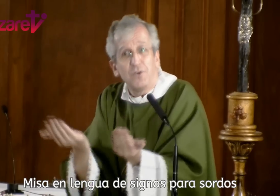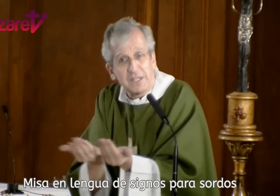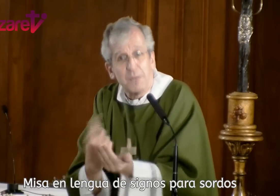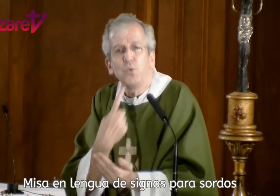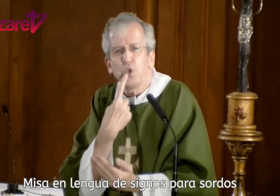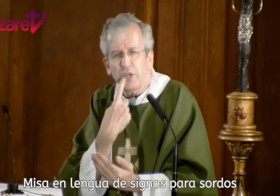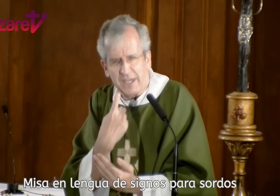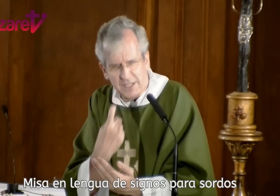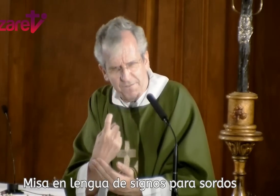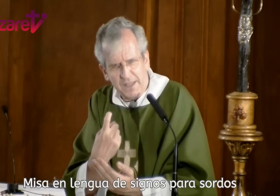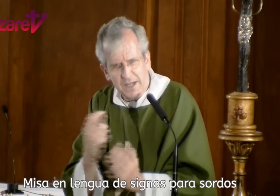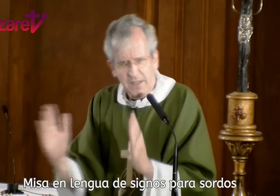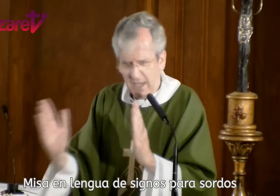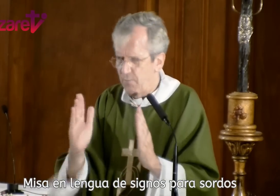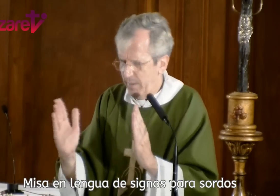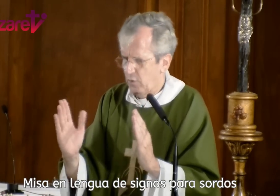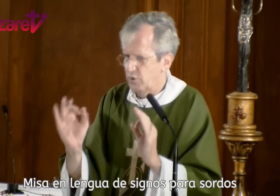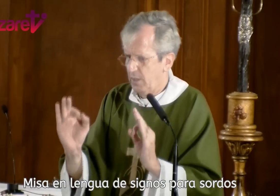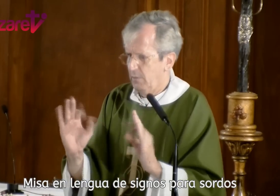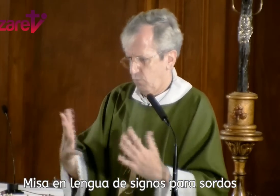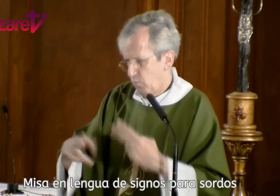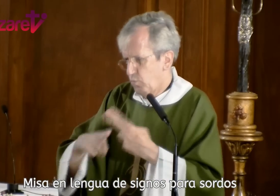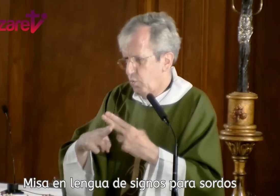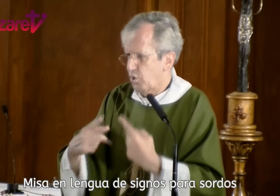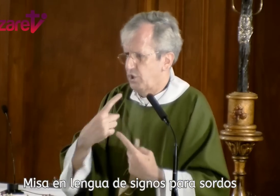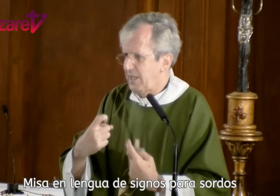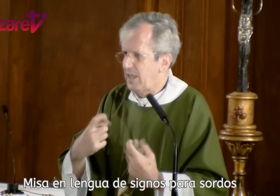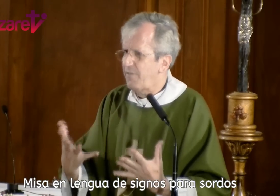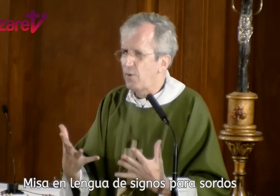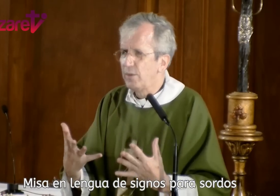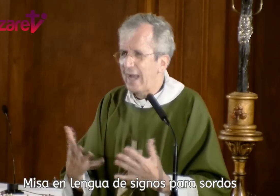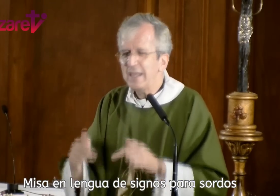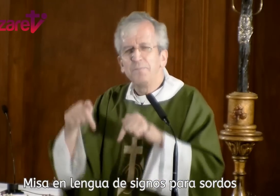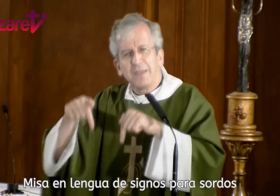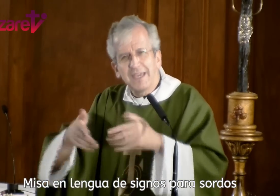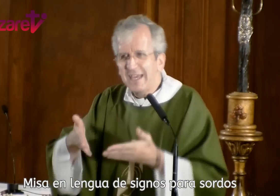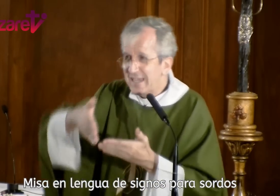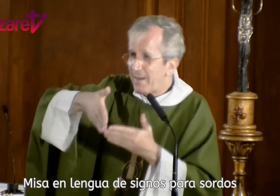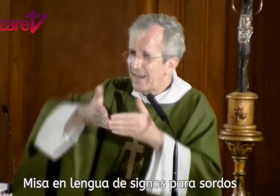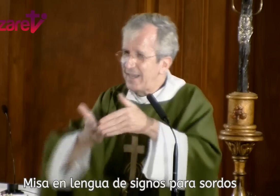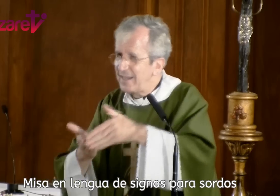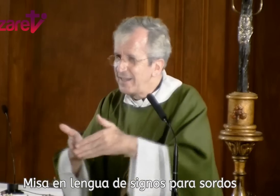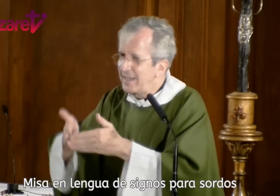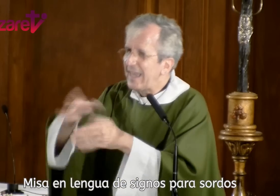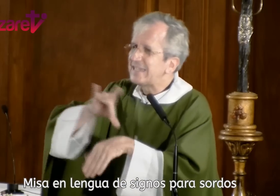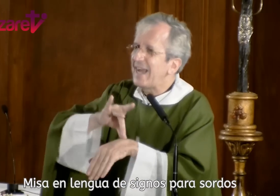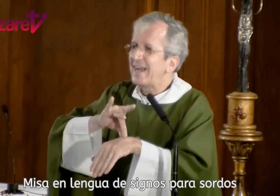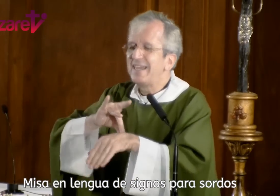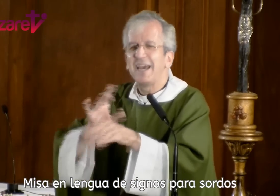de este mundo que es difícil, que hay momentos duros y de dificultad, y que esa barca está guiada